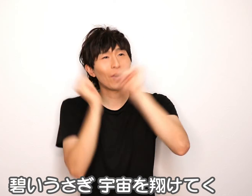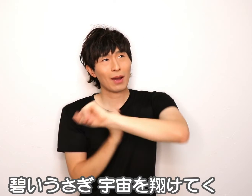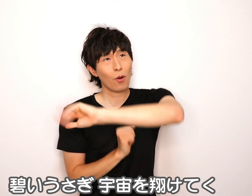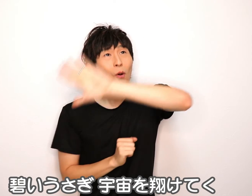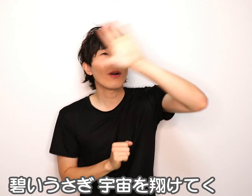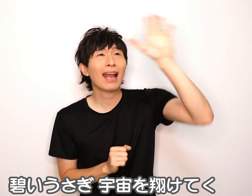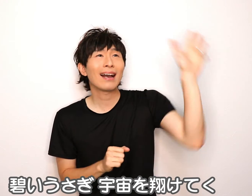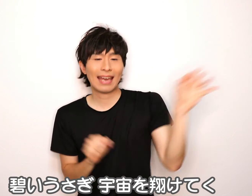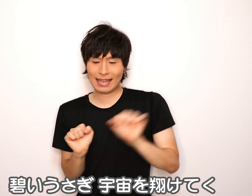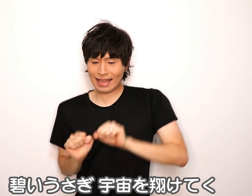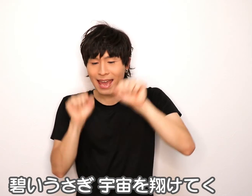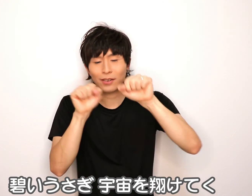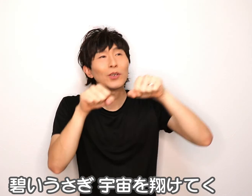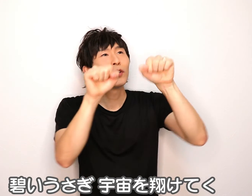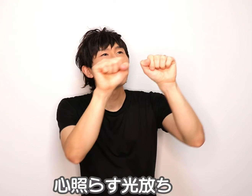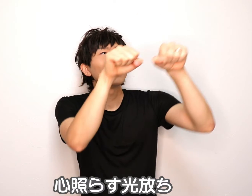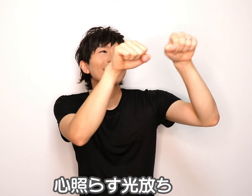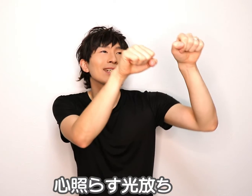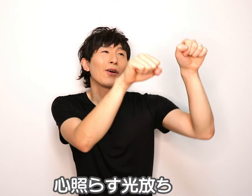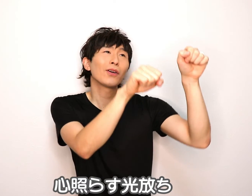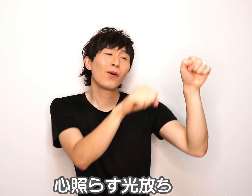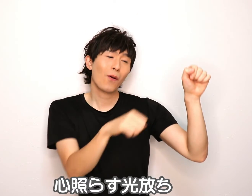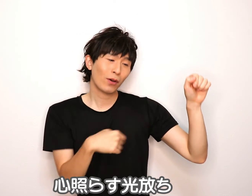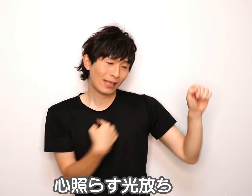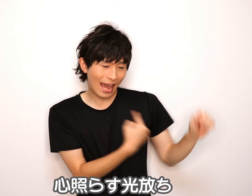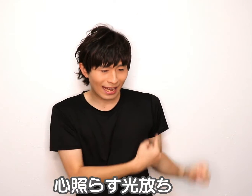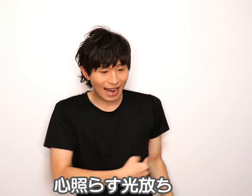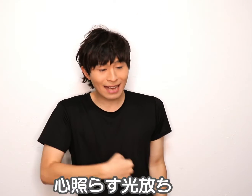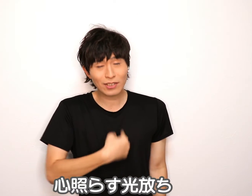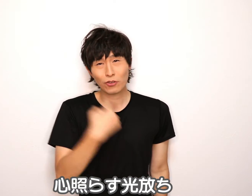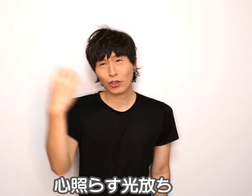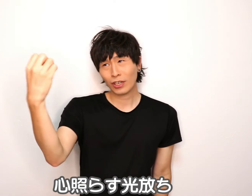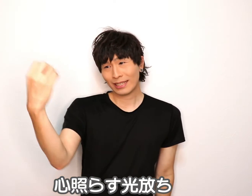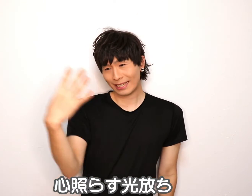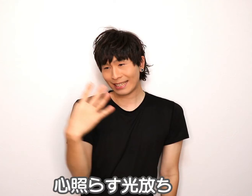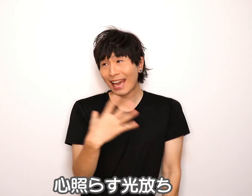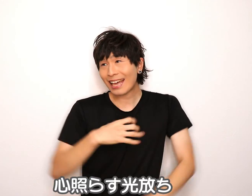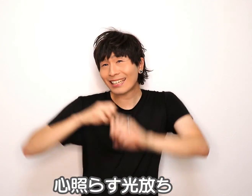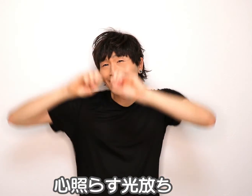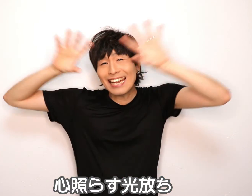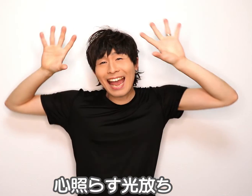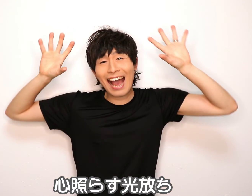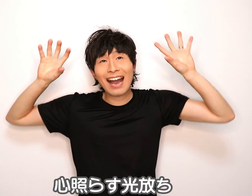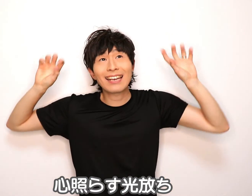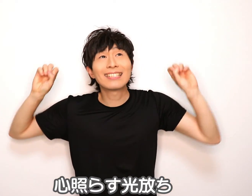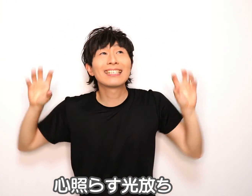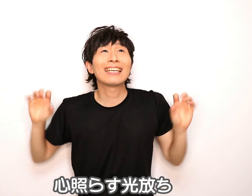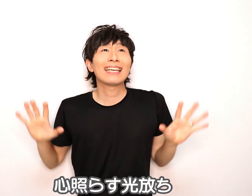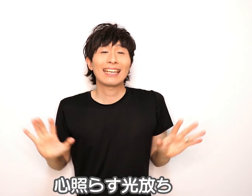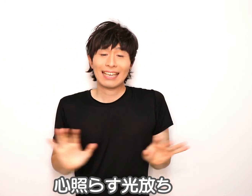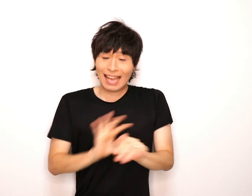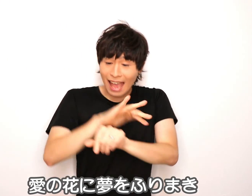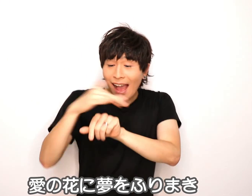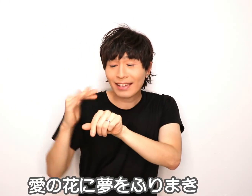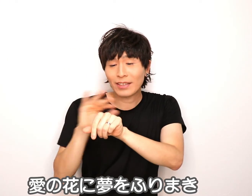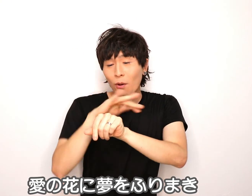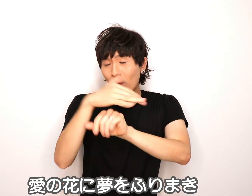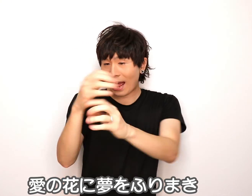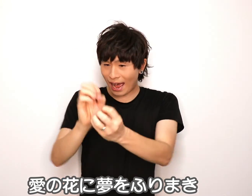空を駆けてく心照らす光放ち、愛の